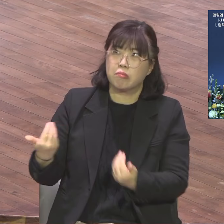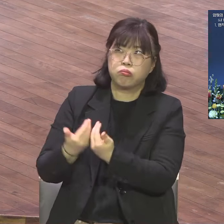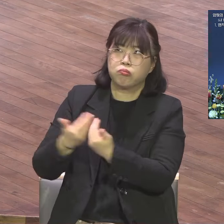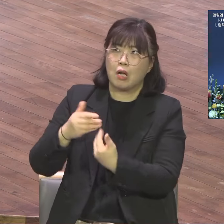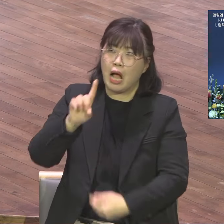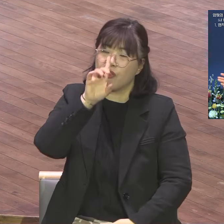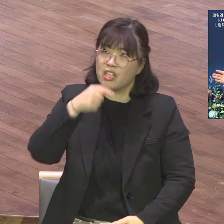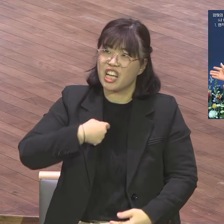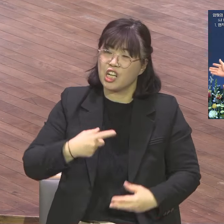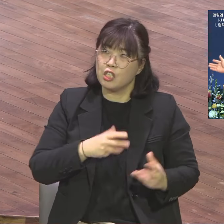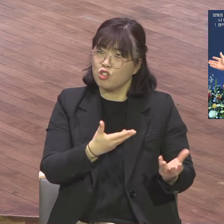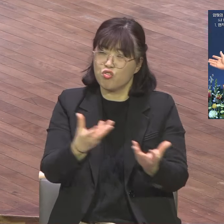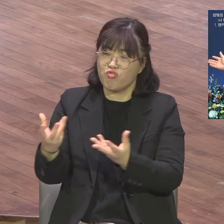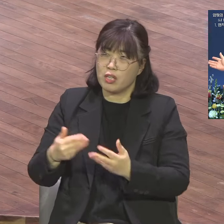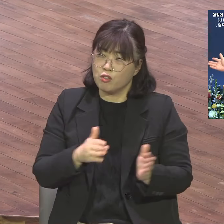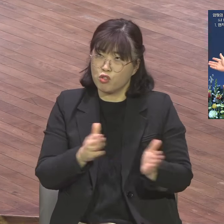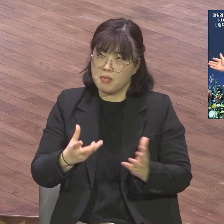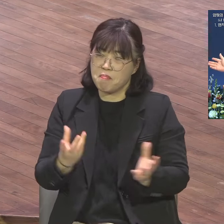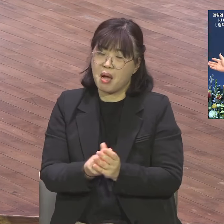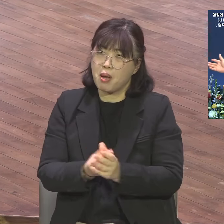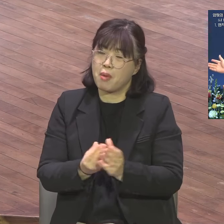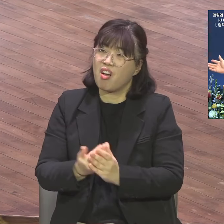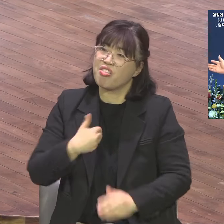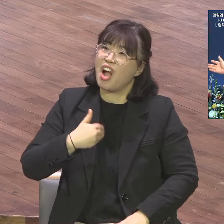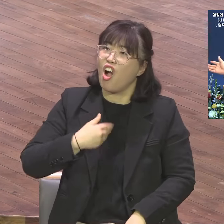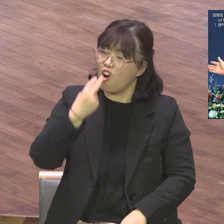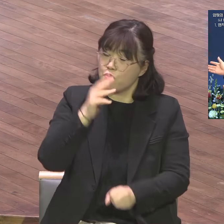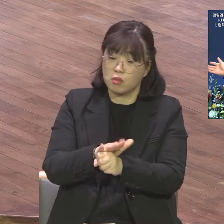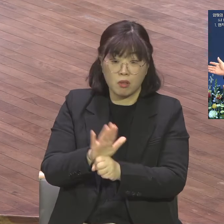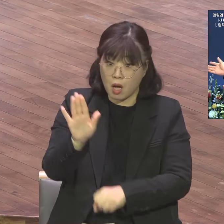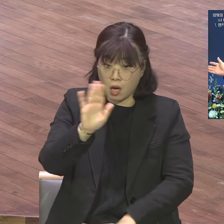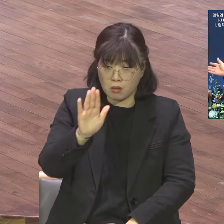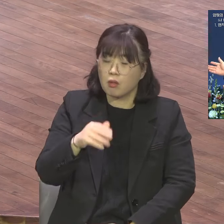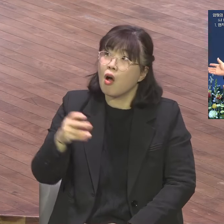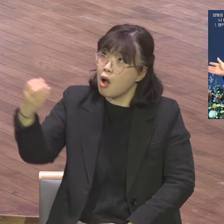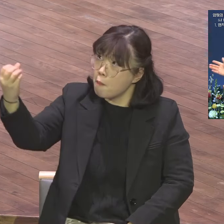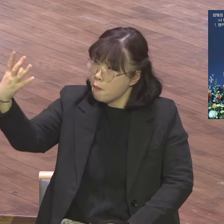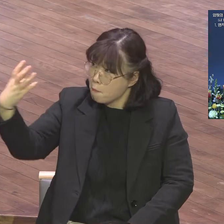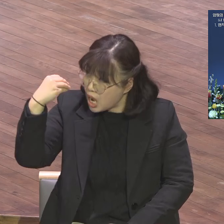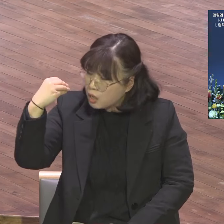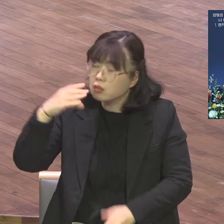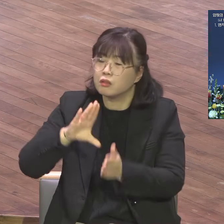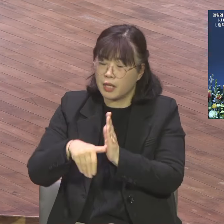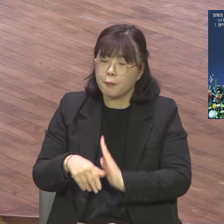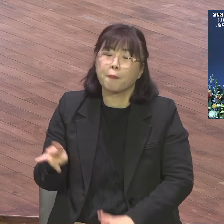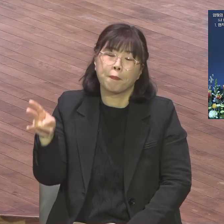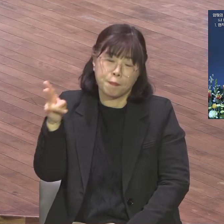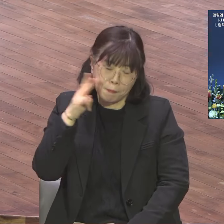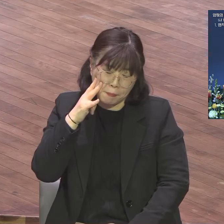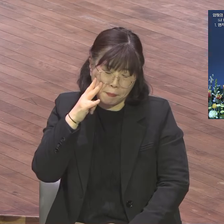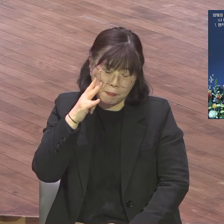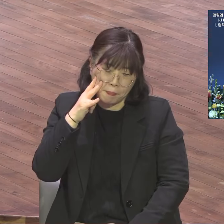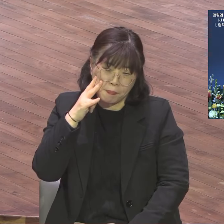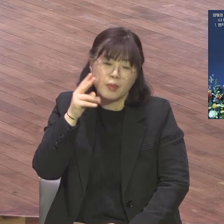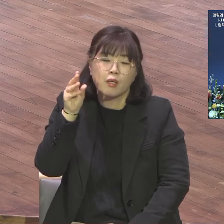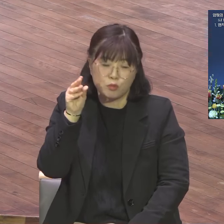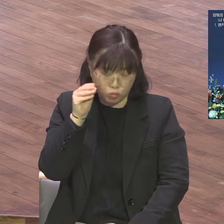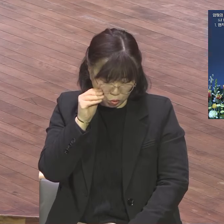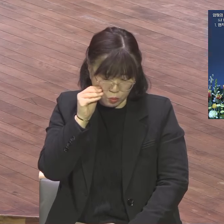아야 지금까지 다윗 이스라엘 국기가 다윗의 별이잖아요. 다윗을 말하고 있잖아요.